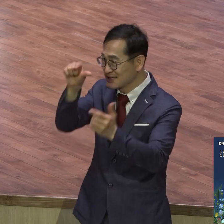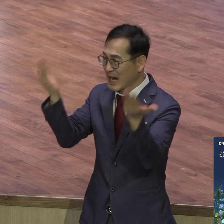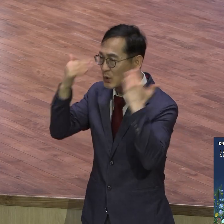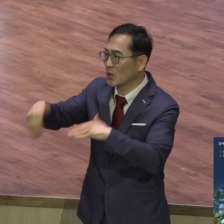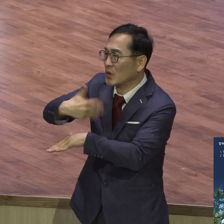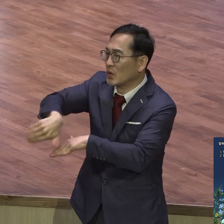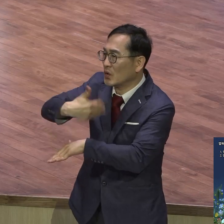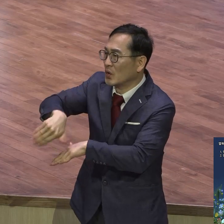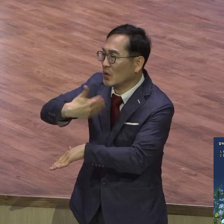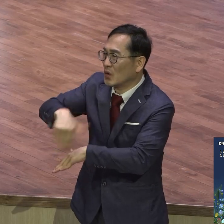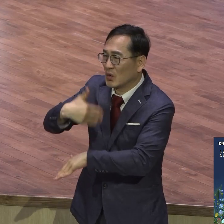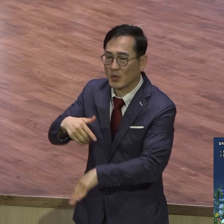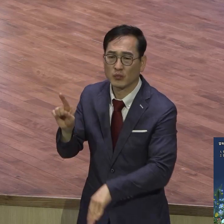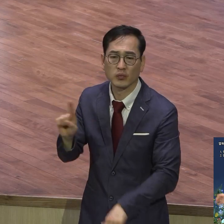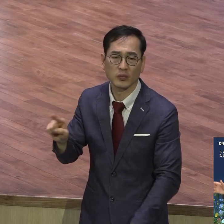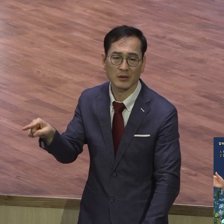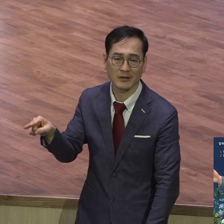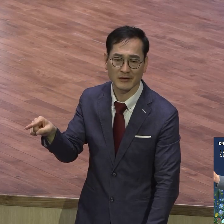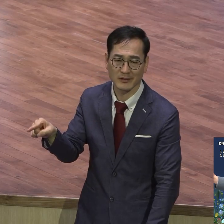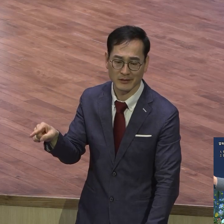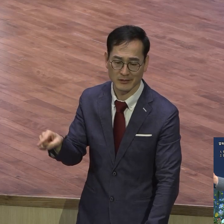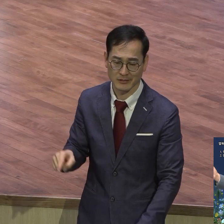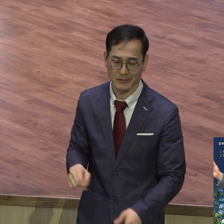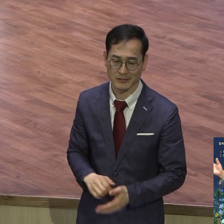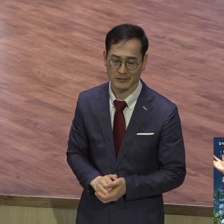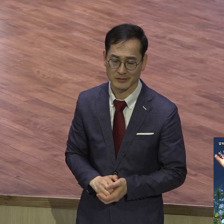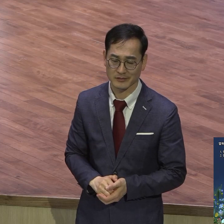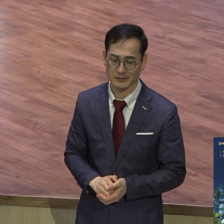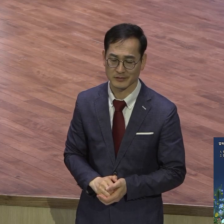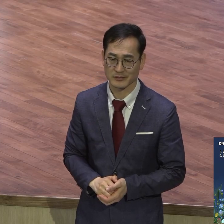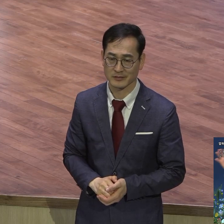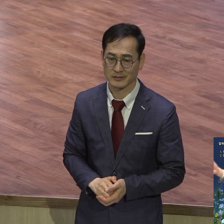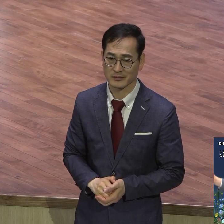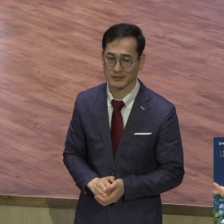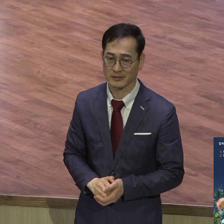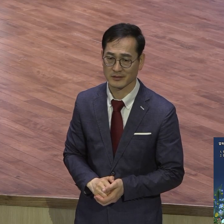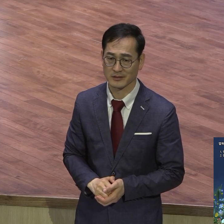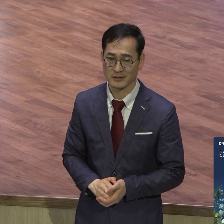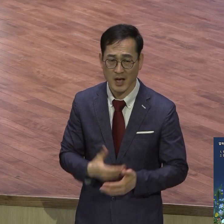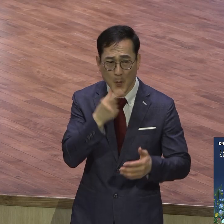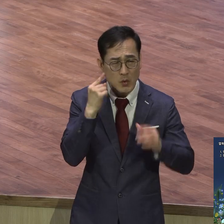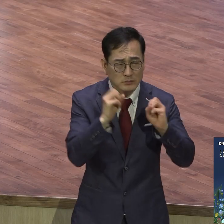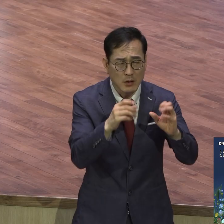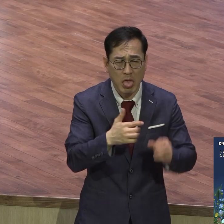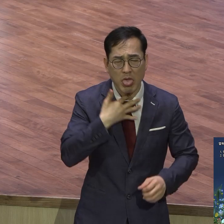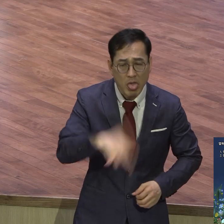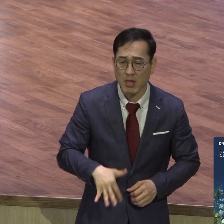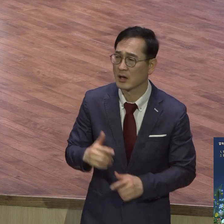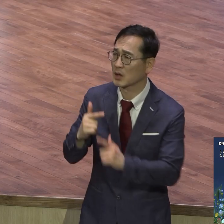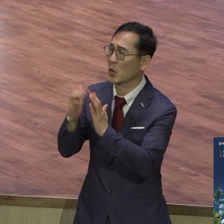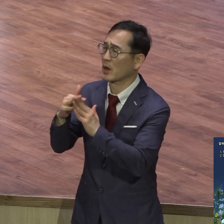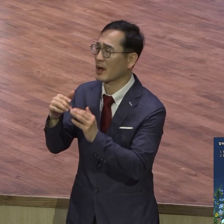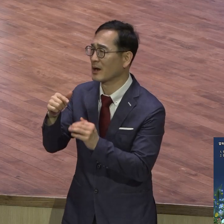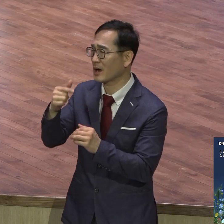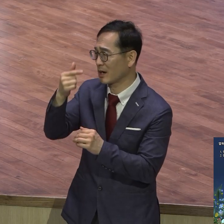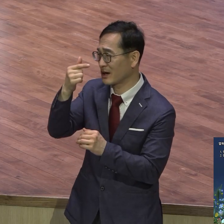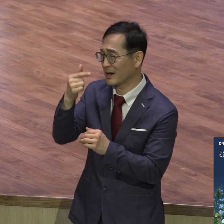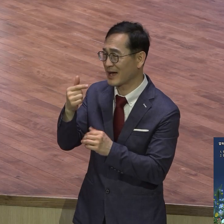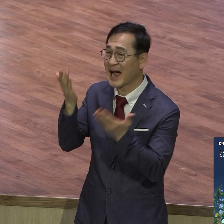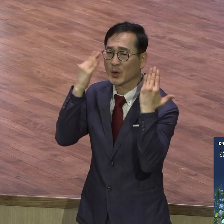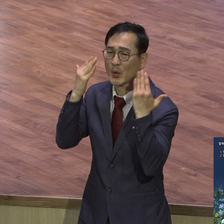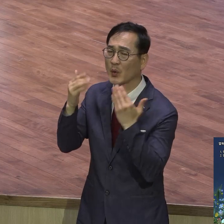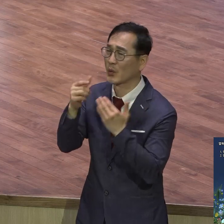뭔지도 모르고 기도가 뭔지도 모르고 그리고 신학과는 다 교육골이 우리나라 세계골이 다 그런거요 안해요 지가 안해봤는데